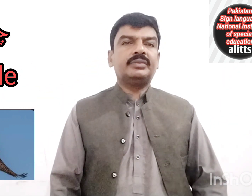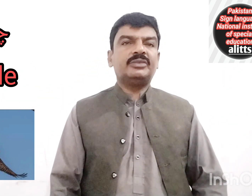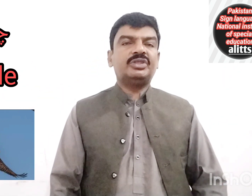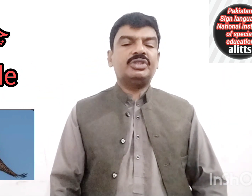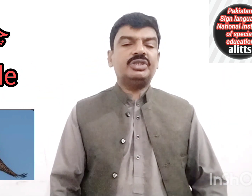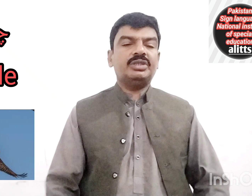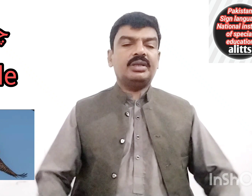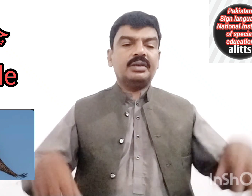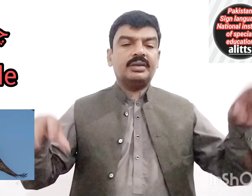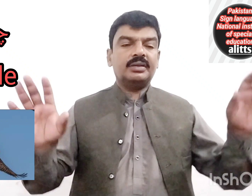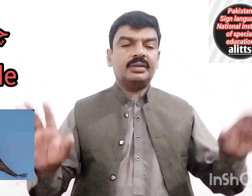चील।